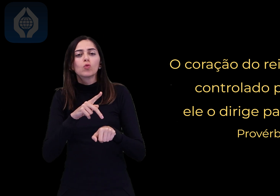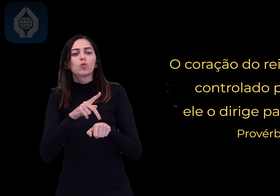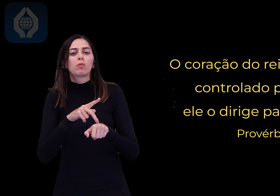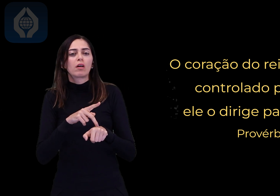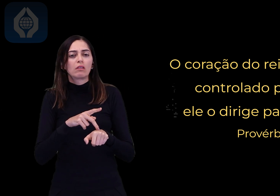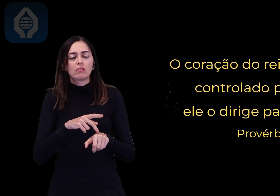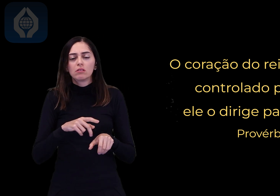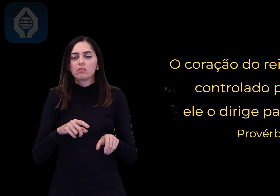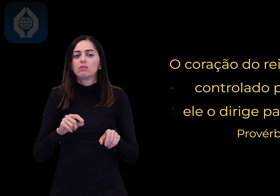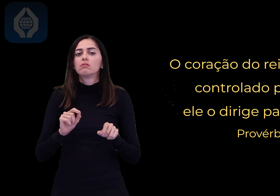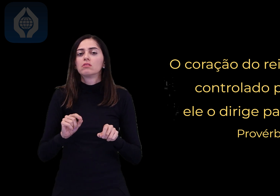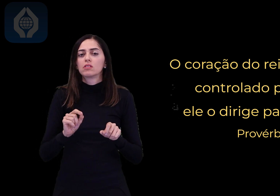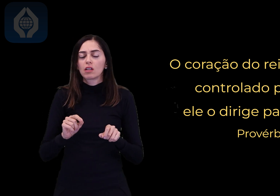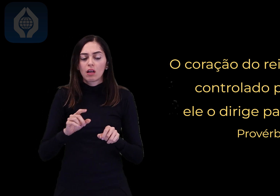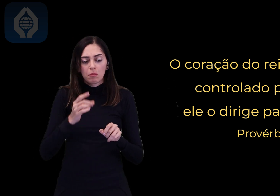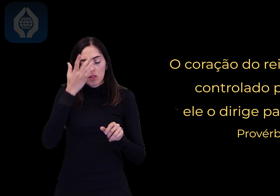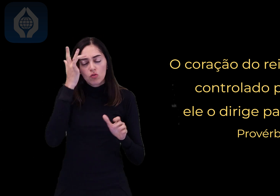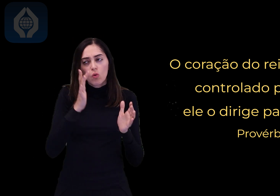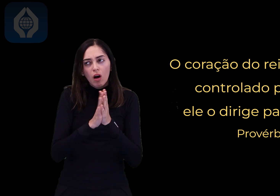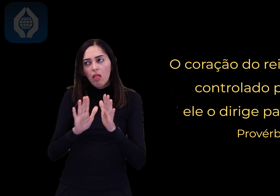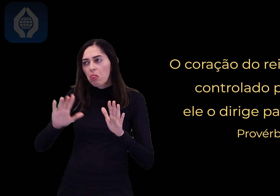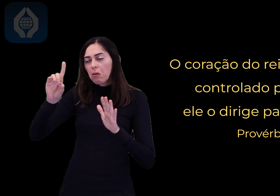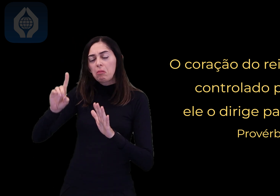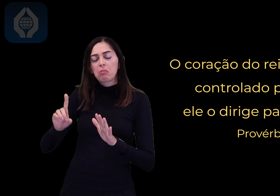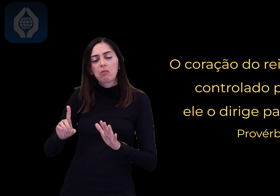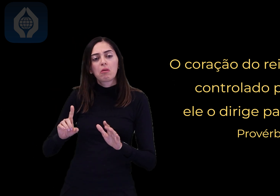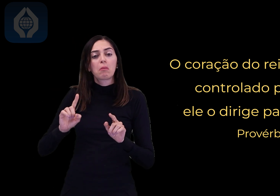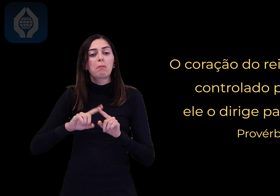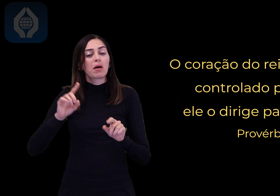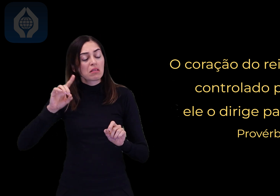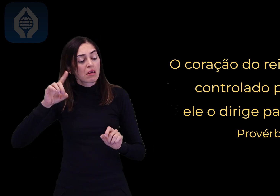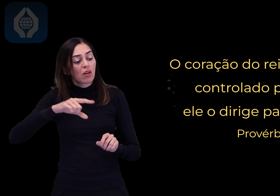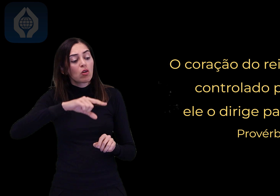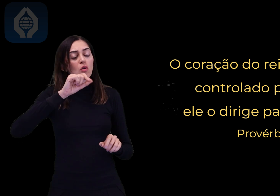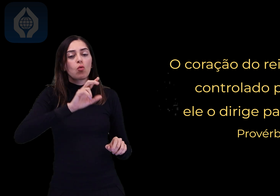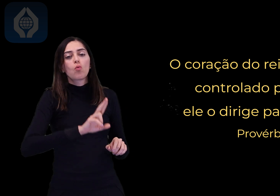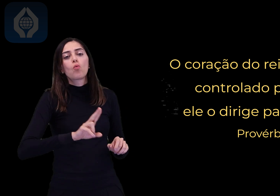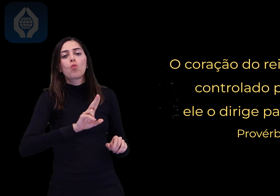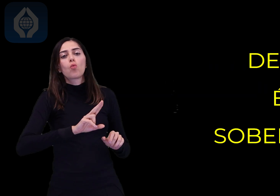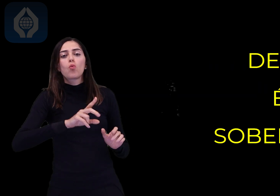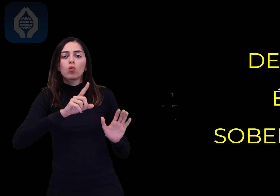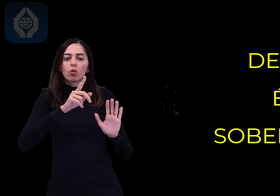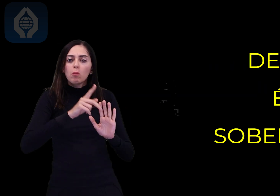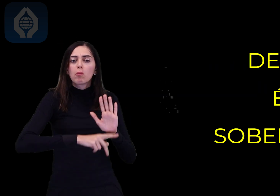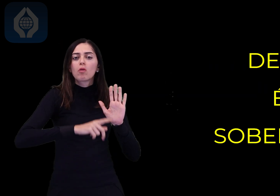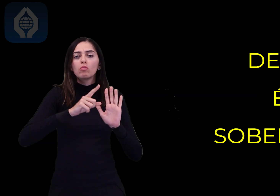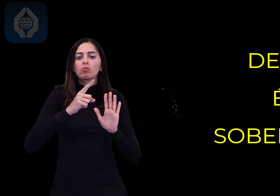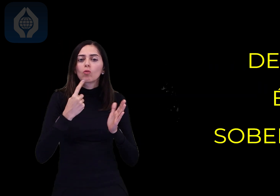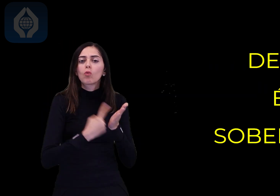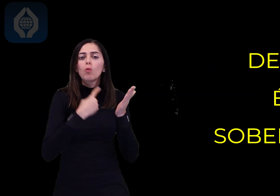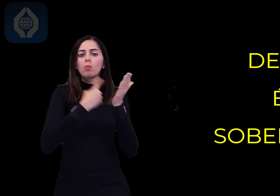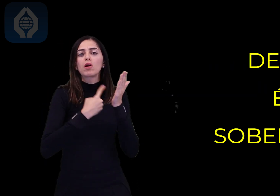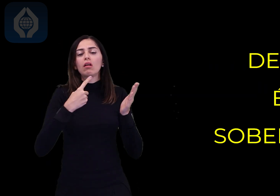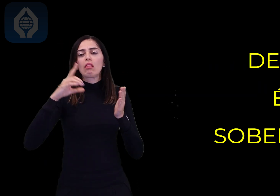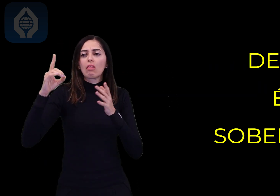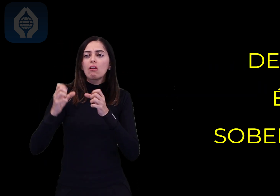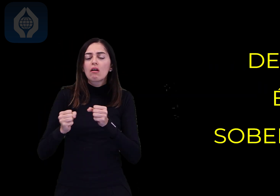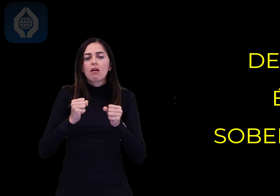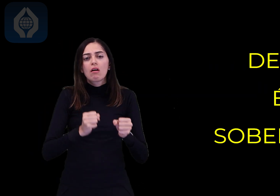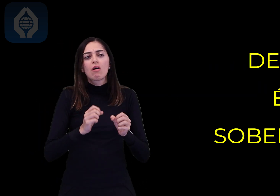pode usar qualquer um de maneira que bem entender para cumprir seus propósitos. Deus é maior e mais poderoso do que todos.